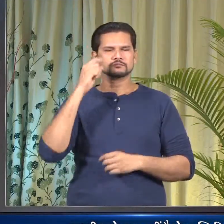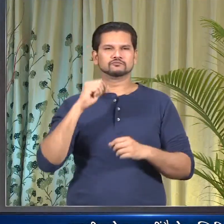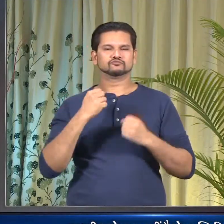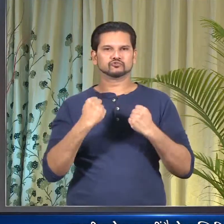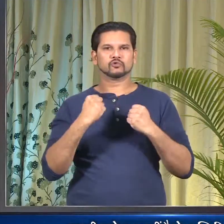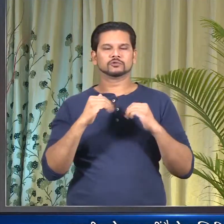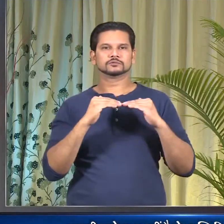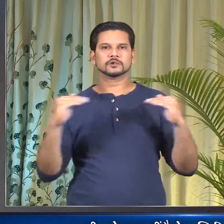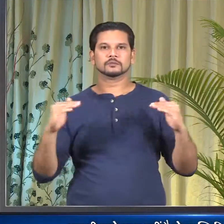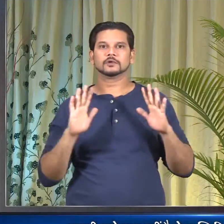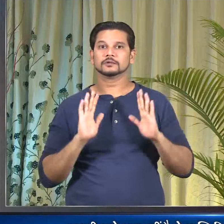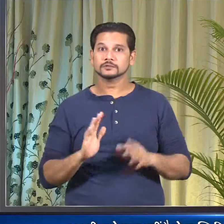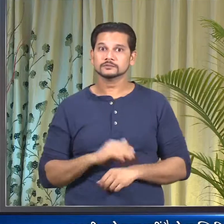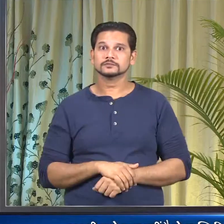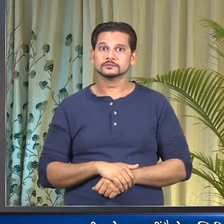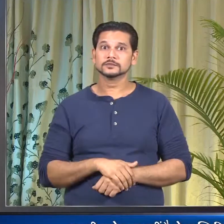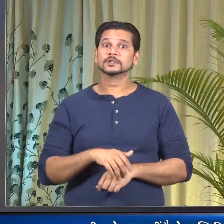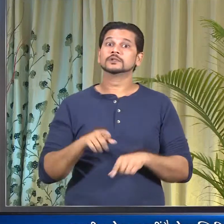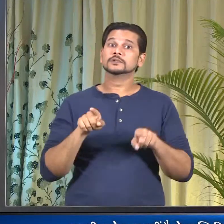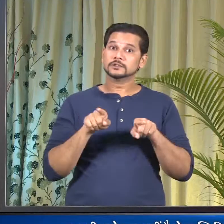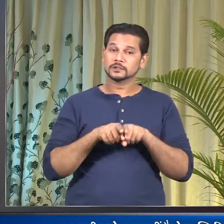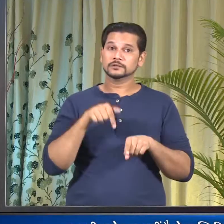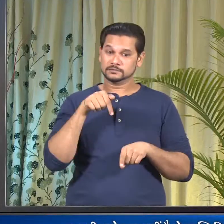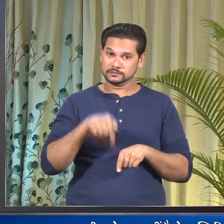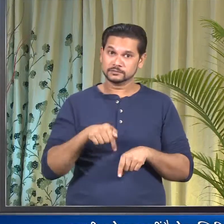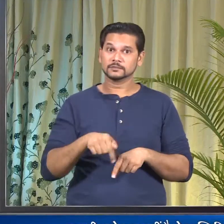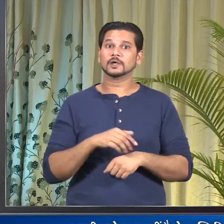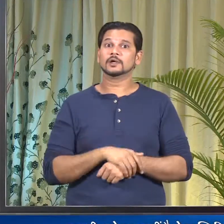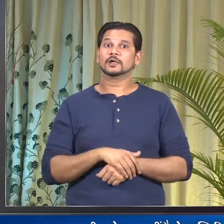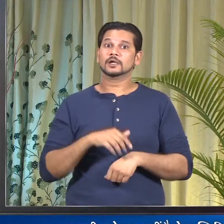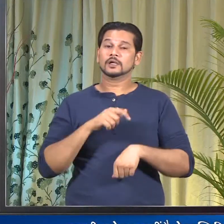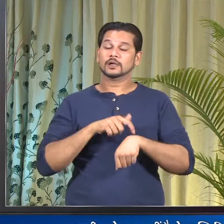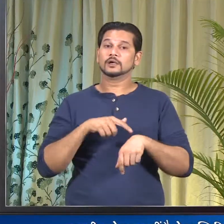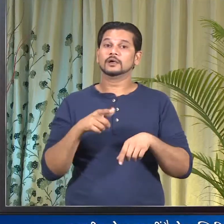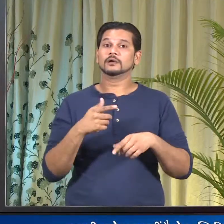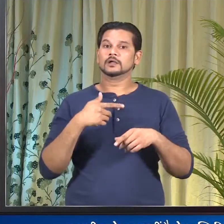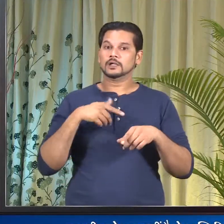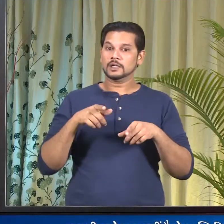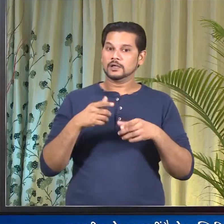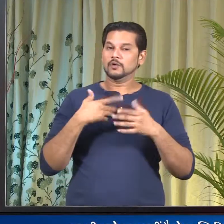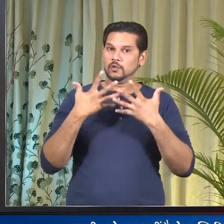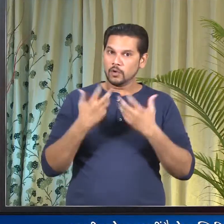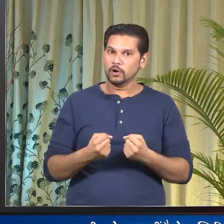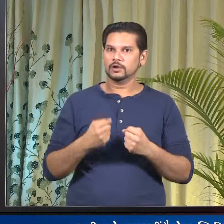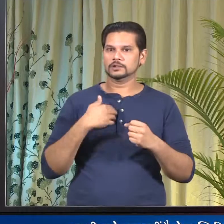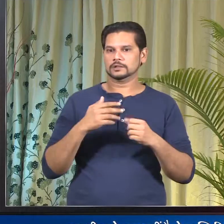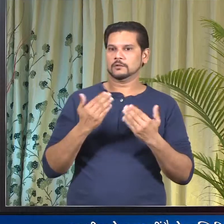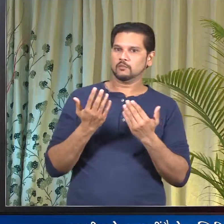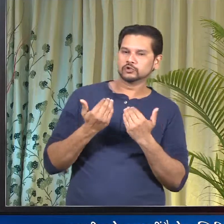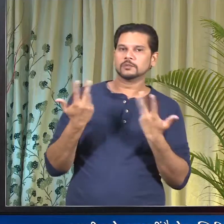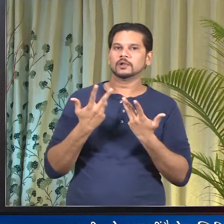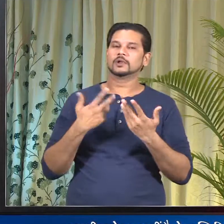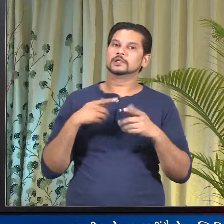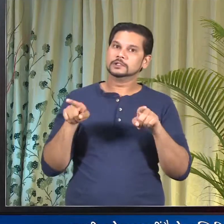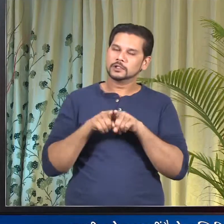इस जगत से वही ग्रहन करते हैं जो हमारे लिए सार्थक है कुछ बातें हमारे